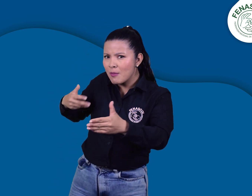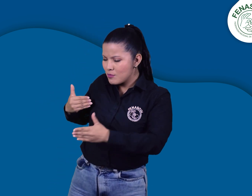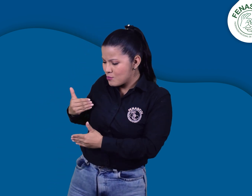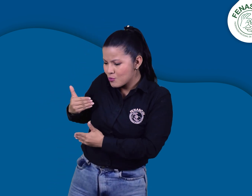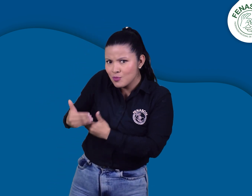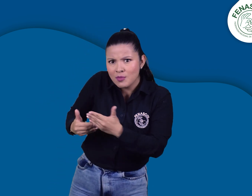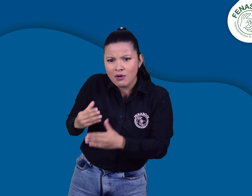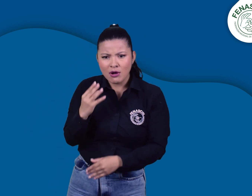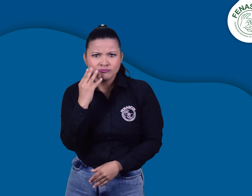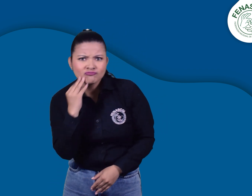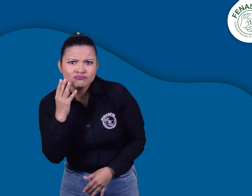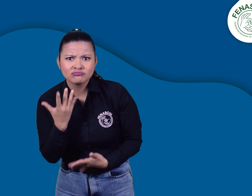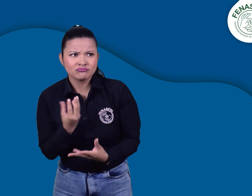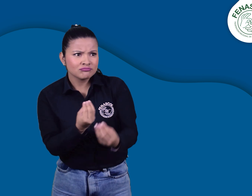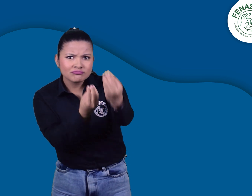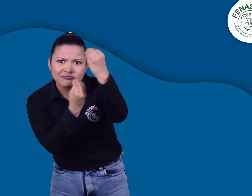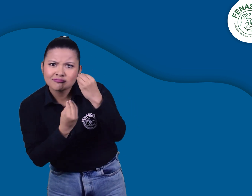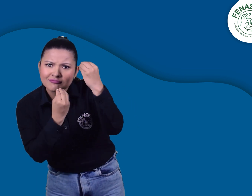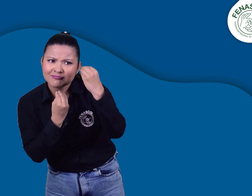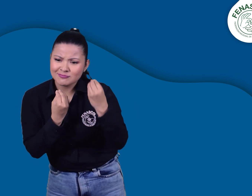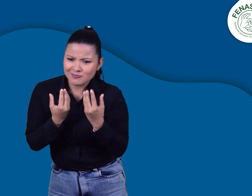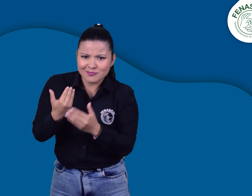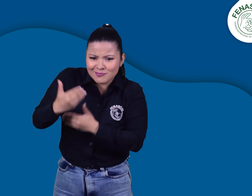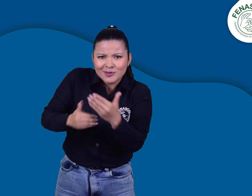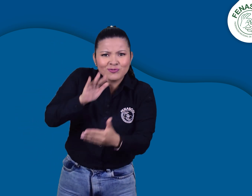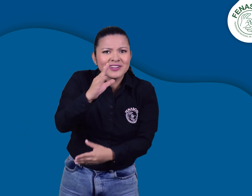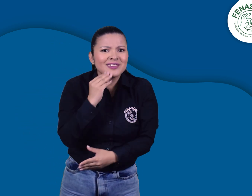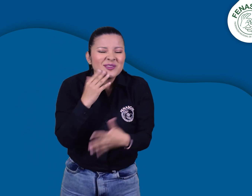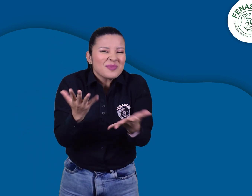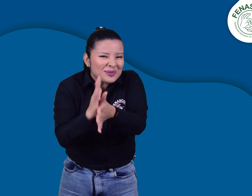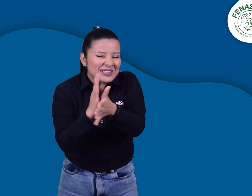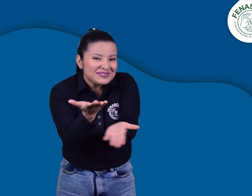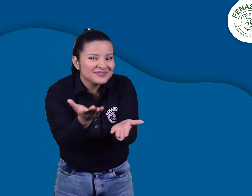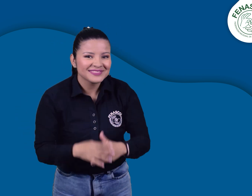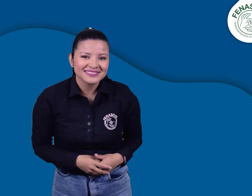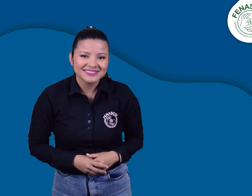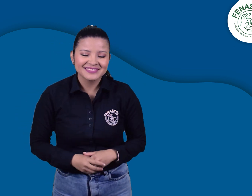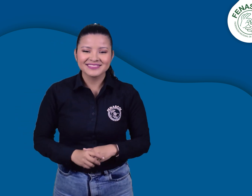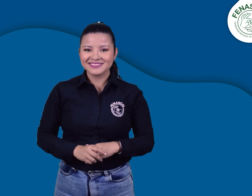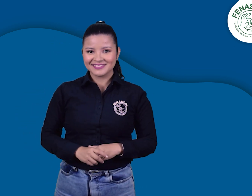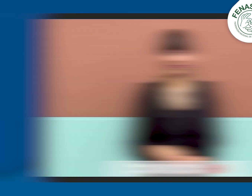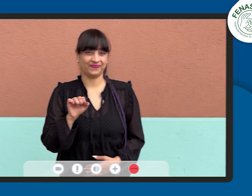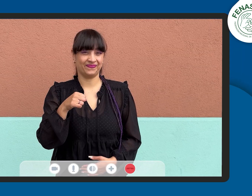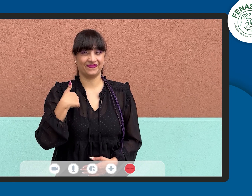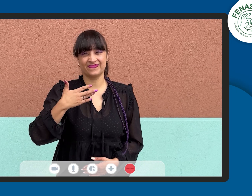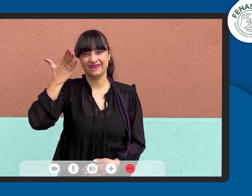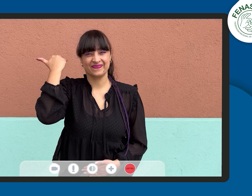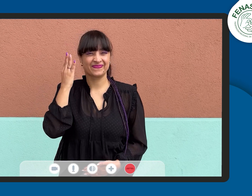un proceso para adquirir esa experiencia y esa formación. Cuéntanos cómo ha sido esa experiencia. Les cuento